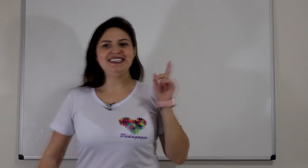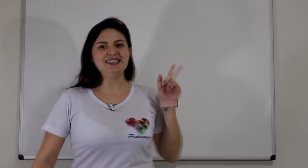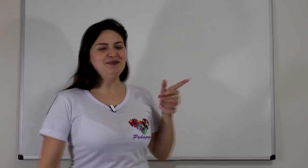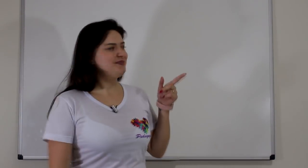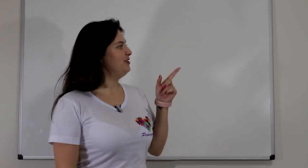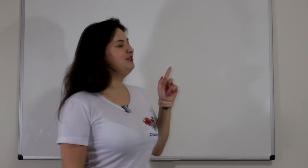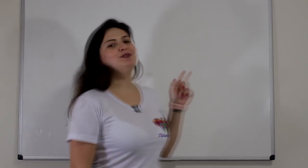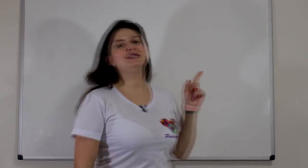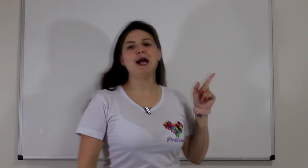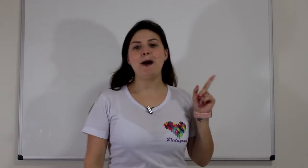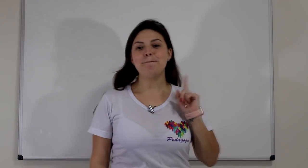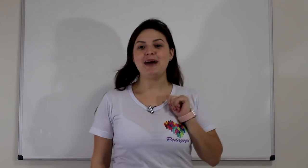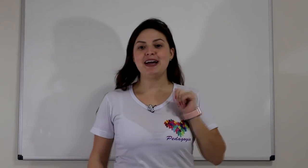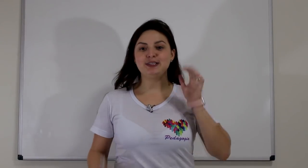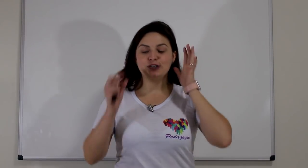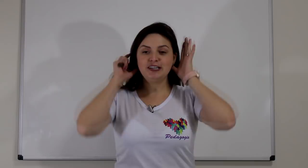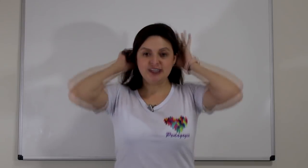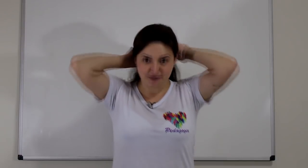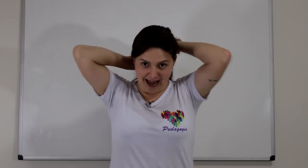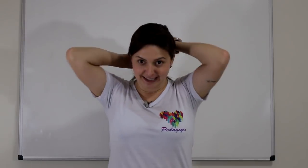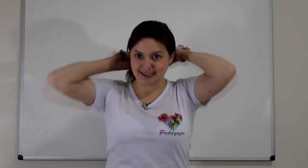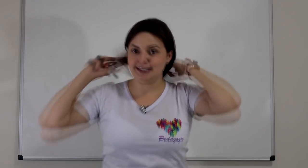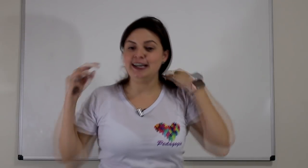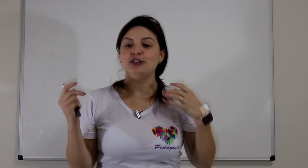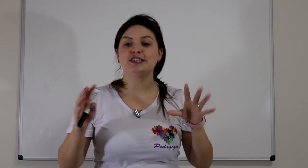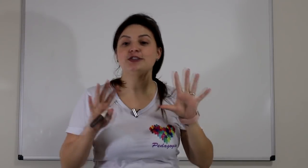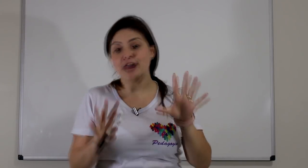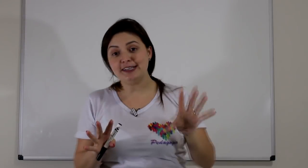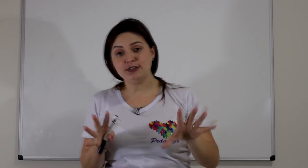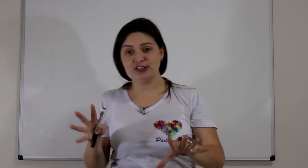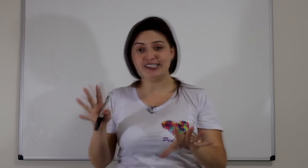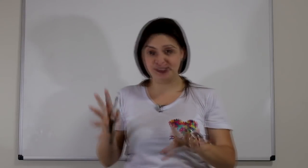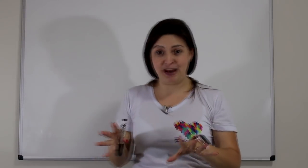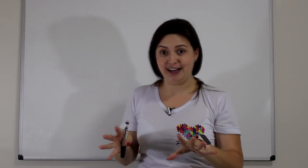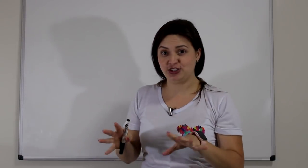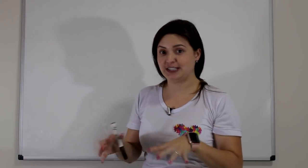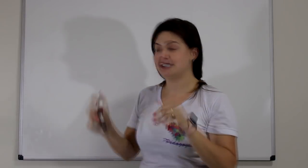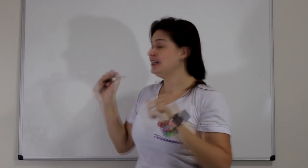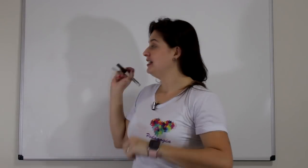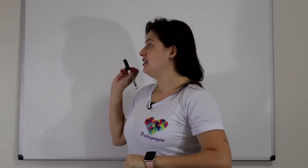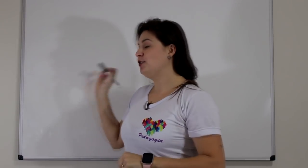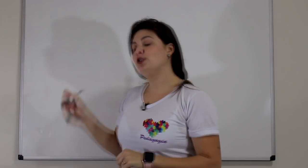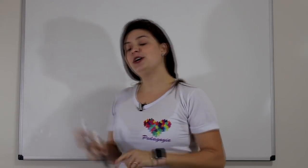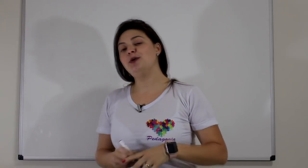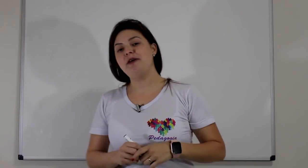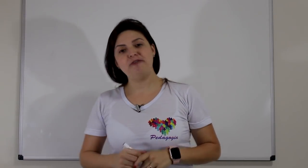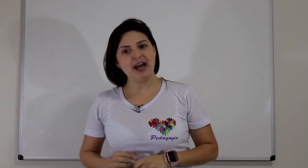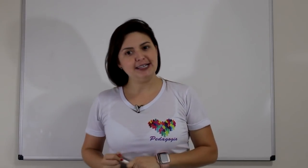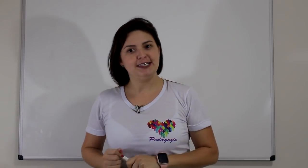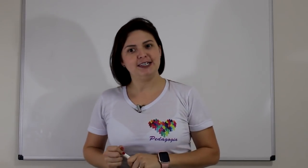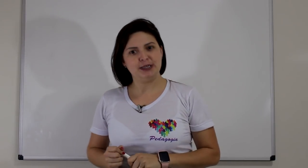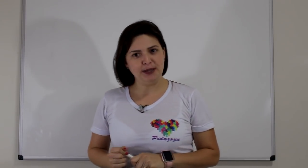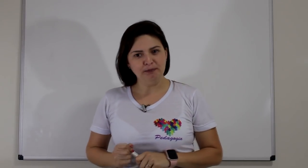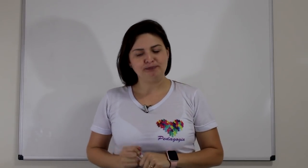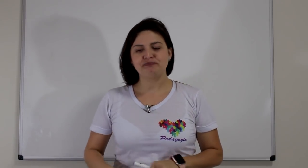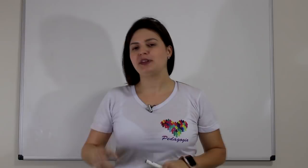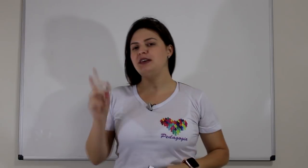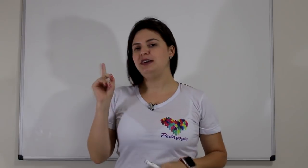Beleza? Então vamos lá para as nossas frases, né? Nossas frases e nossas práticas. Vou colocar uma frase aqui e